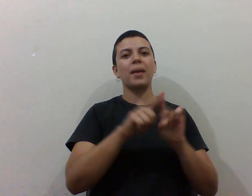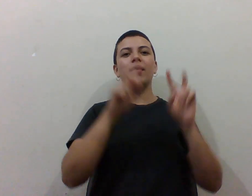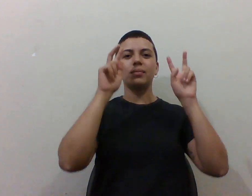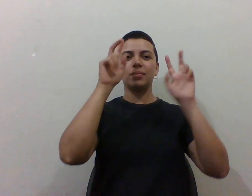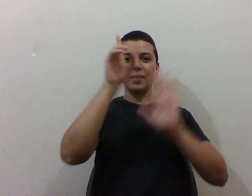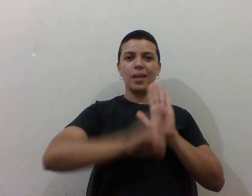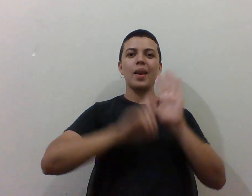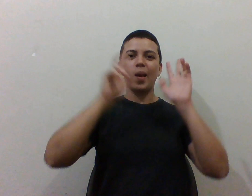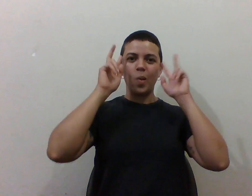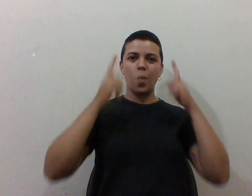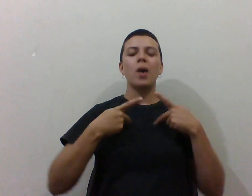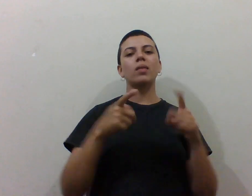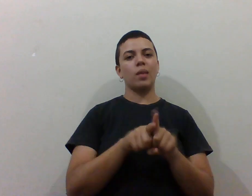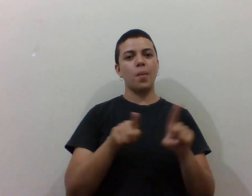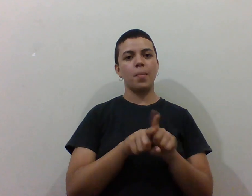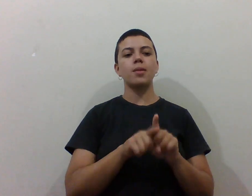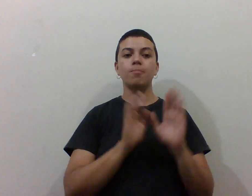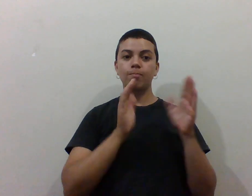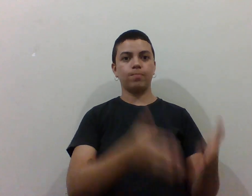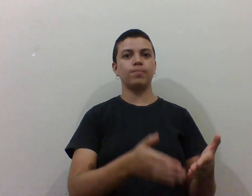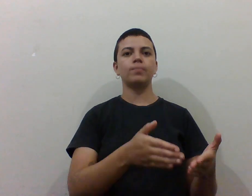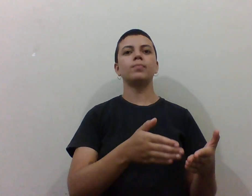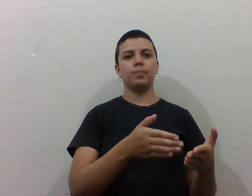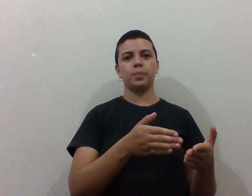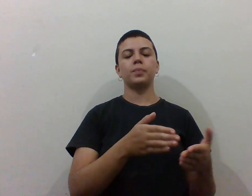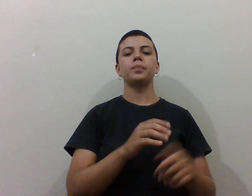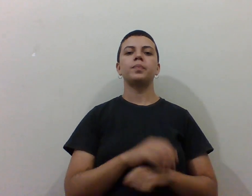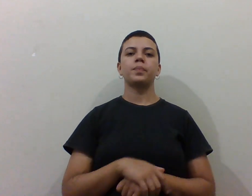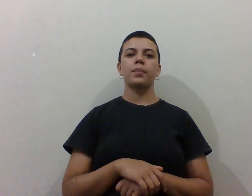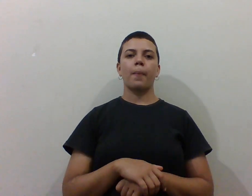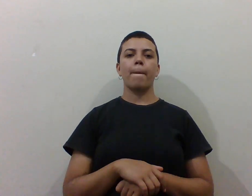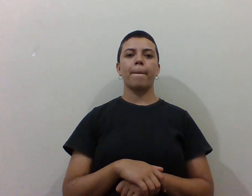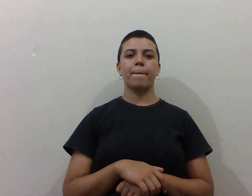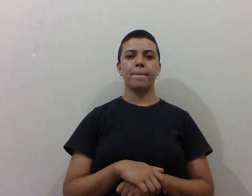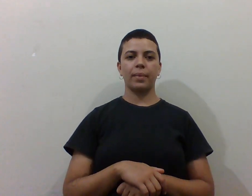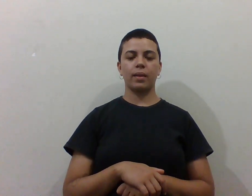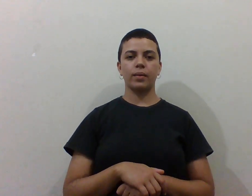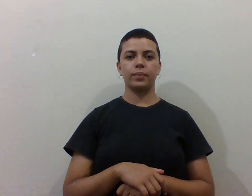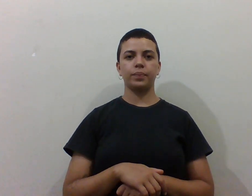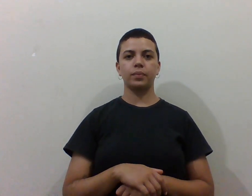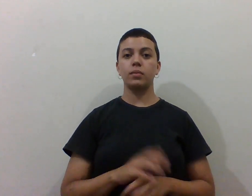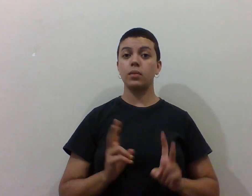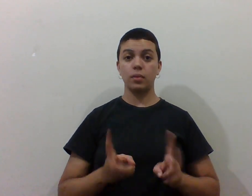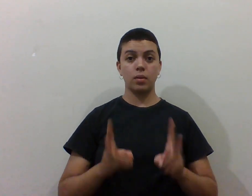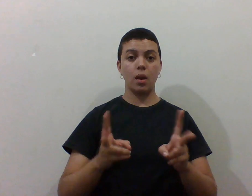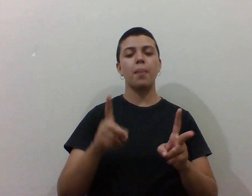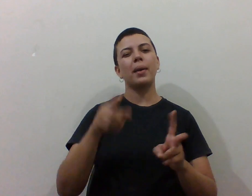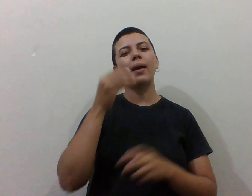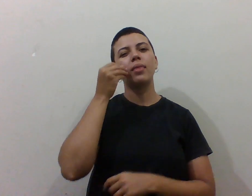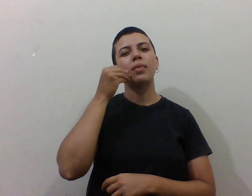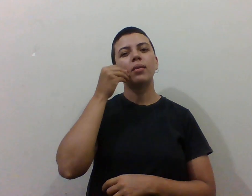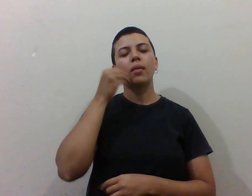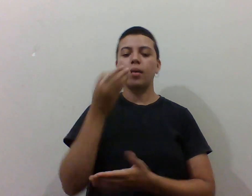específicos daquela seara e sempre uma tentativa de diálogo com aquilo que diz a nossa Constituição.